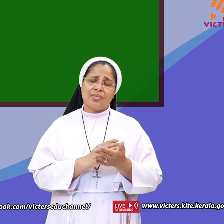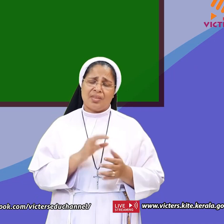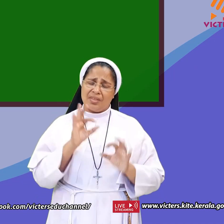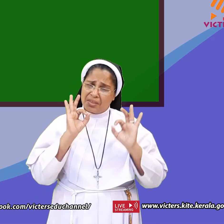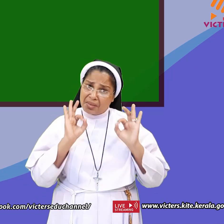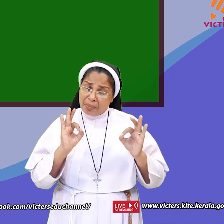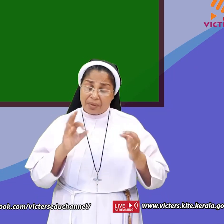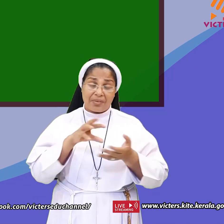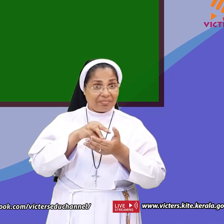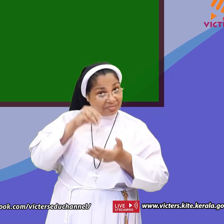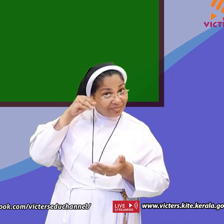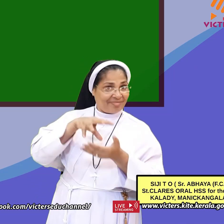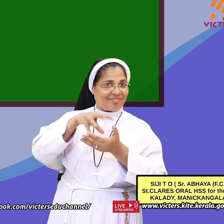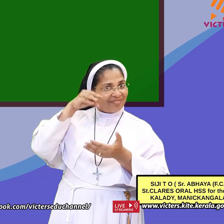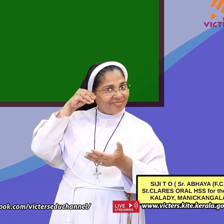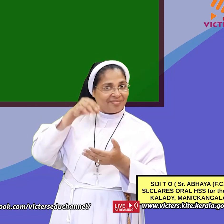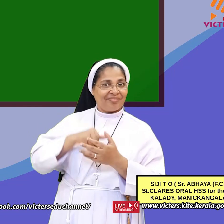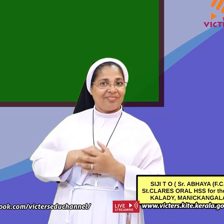നന്നായി പഠിക്കുകയും